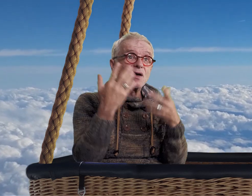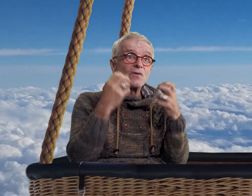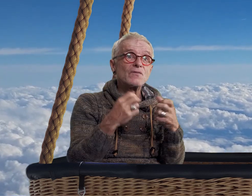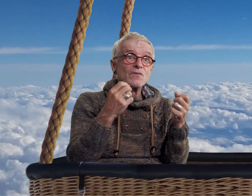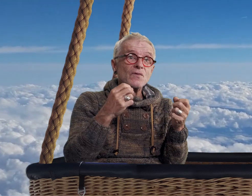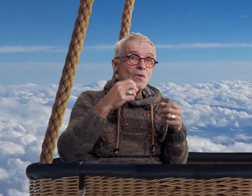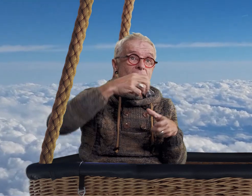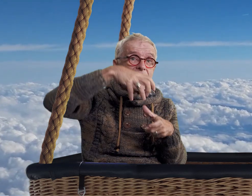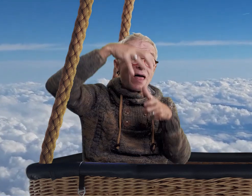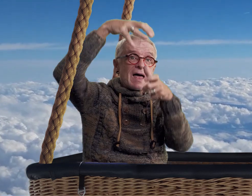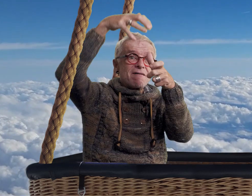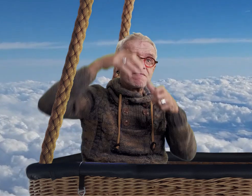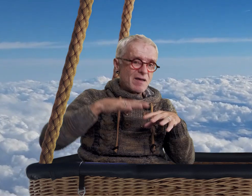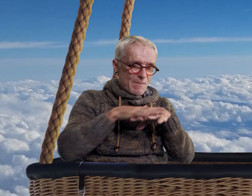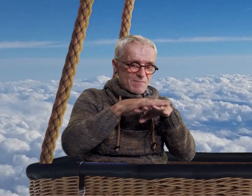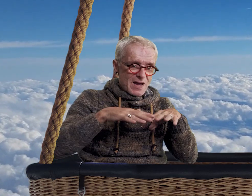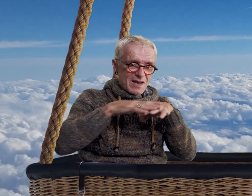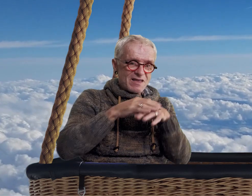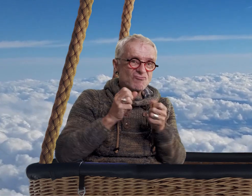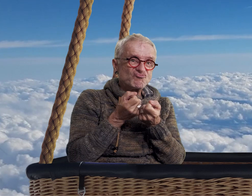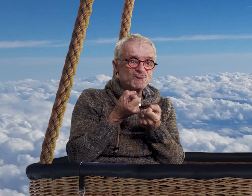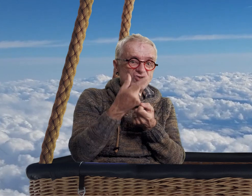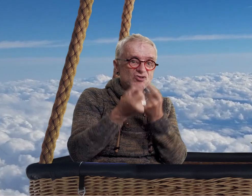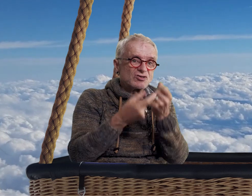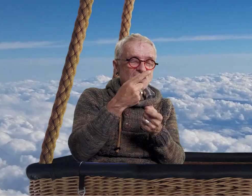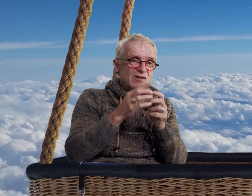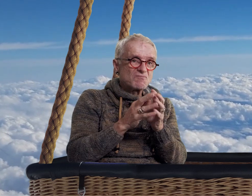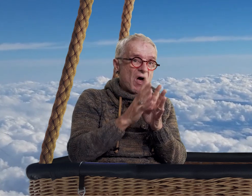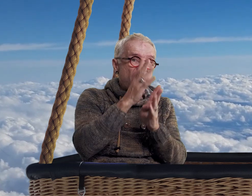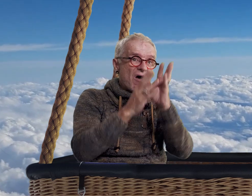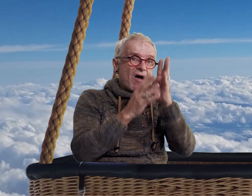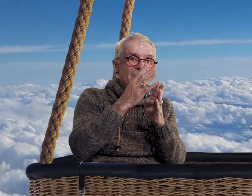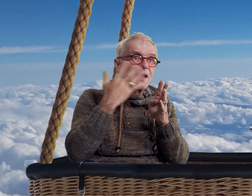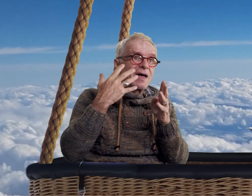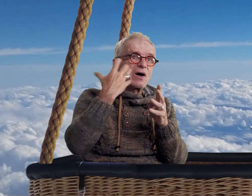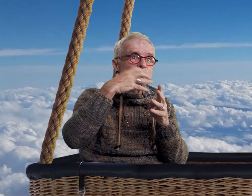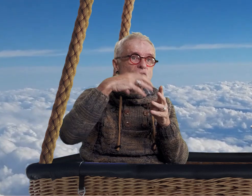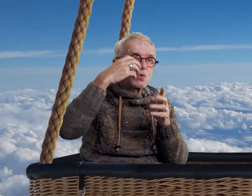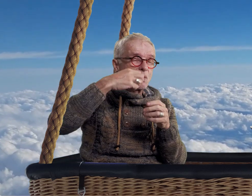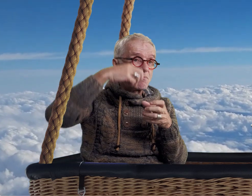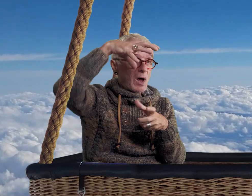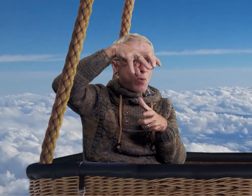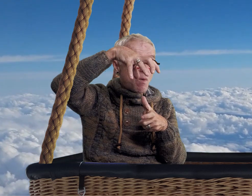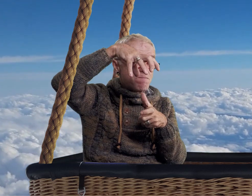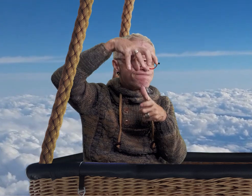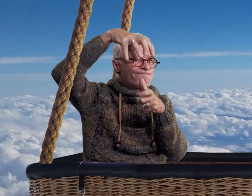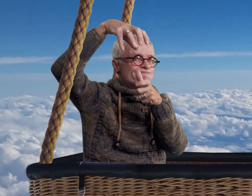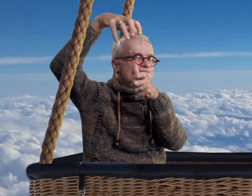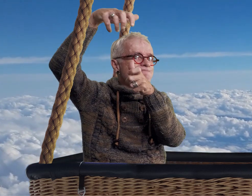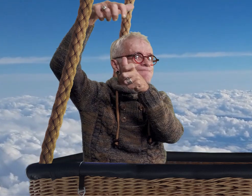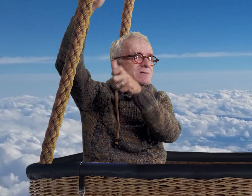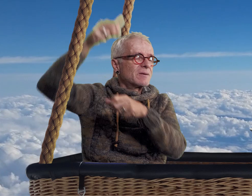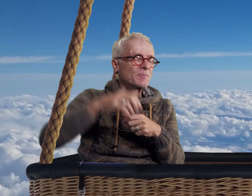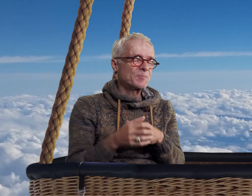jetaient de la paille sur ce brasier au risque d'incendier la machine et l'air plus échauffé donnait au ballon une nouvelle force ascensionnelle.